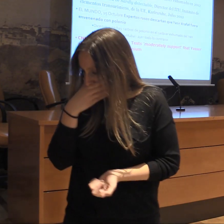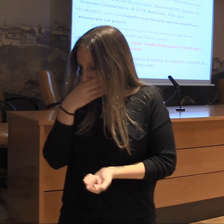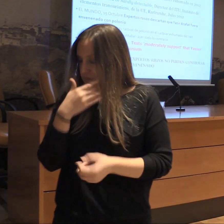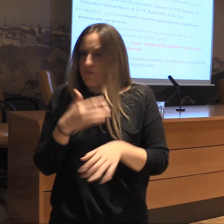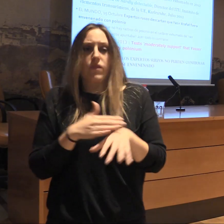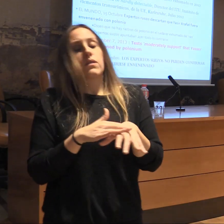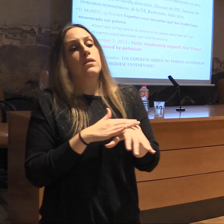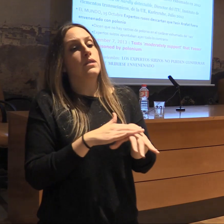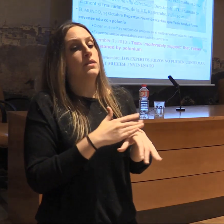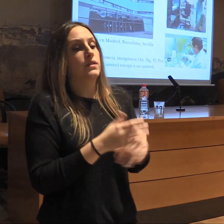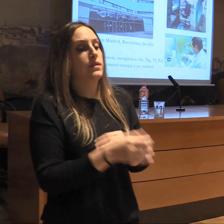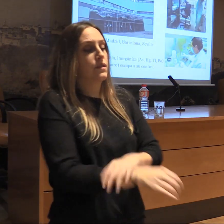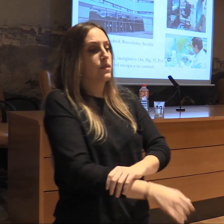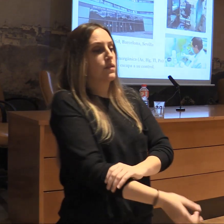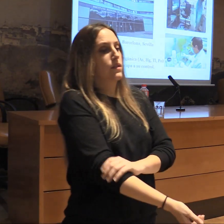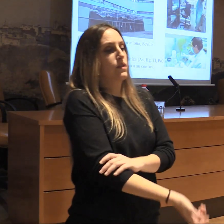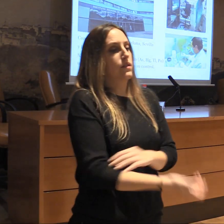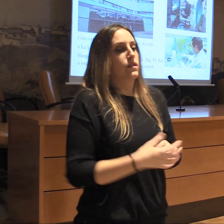nada.